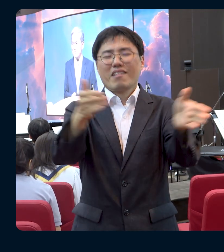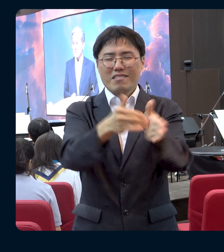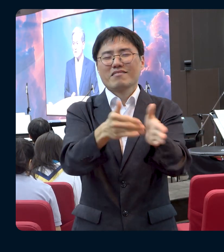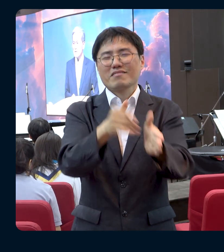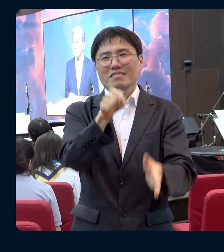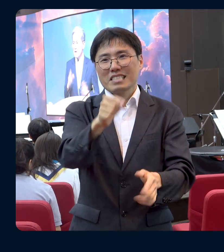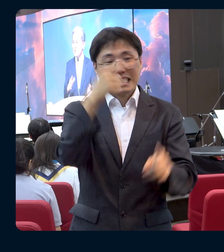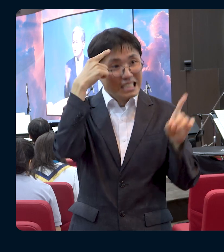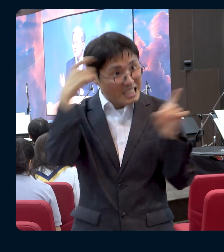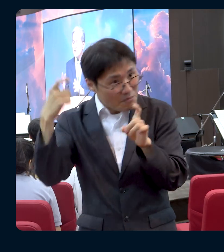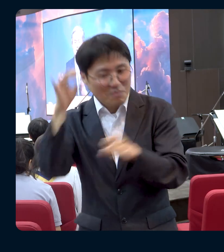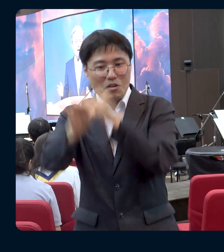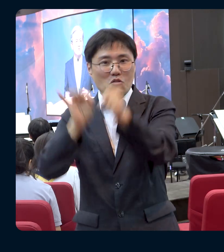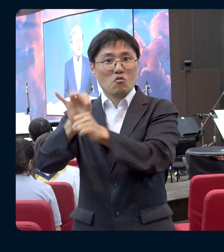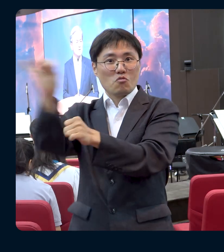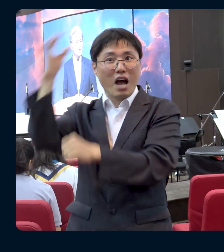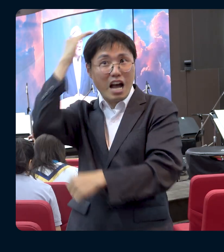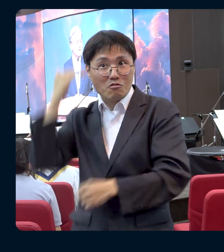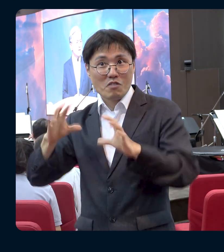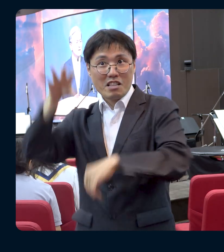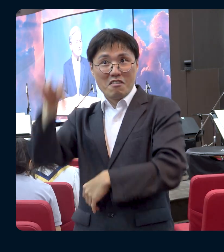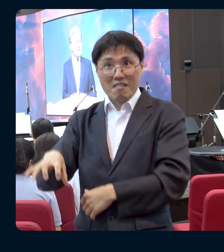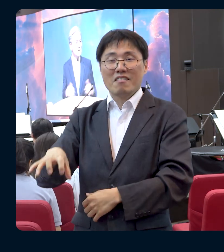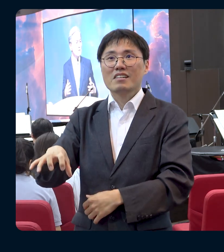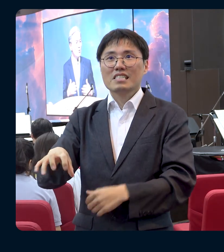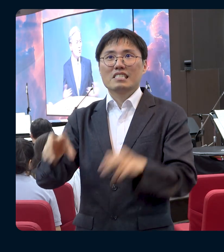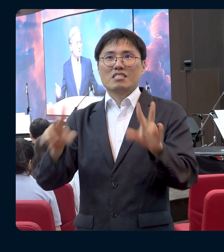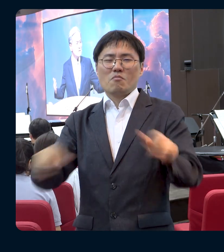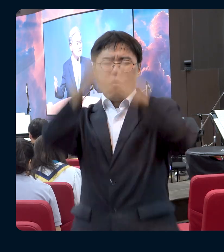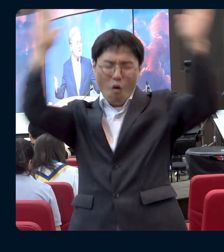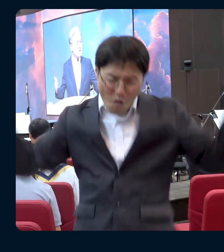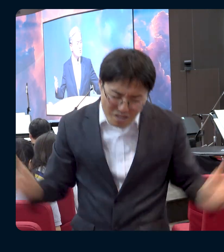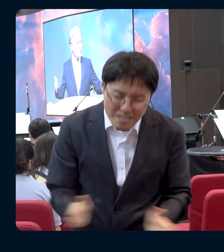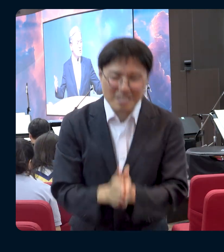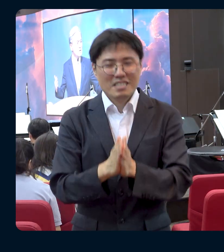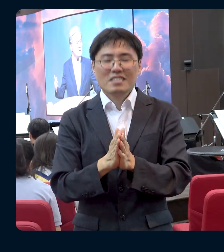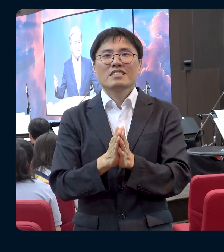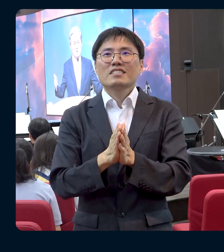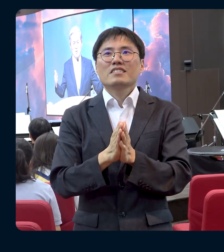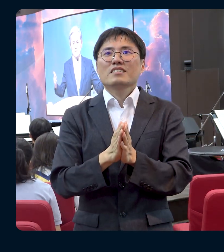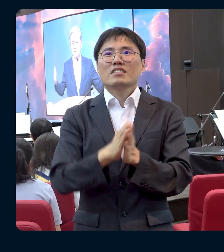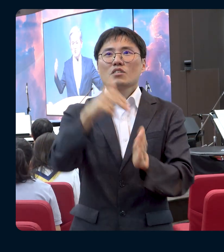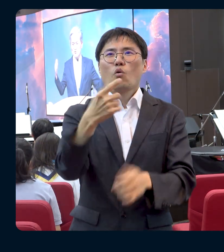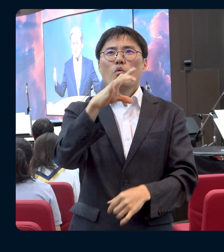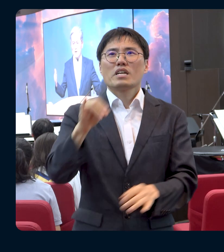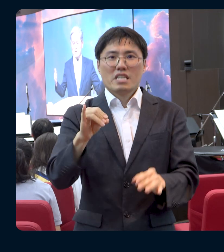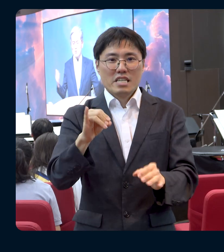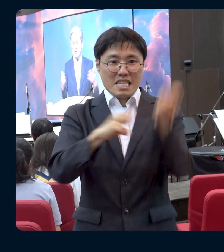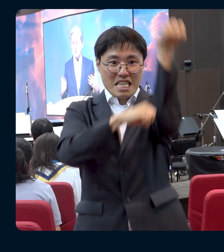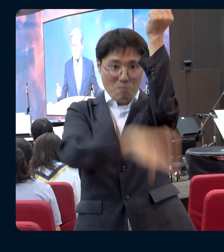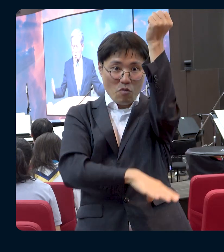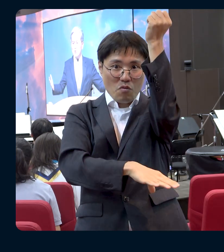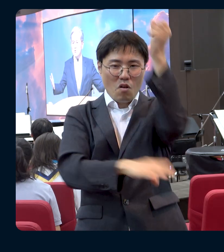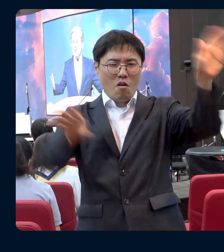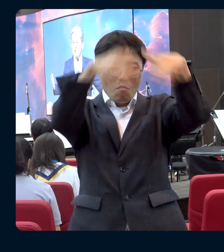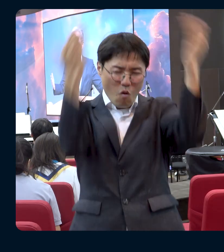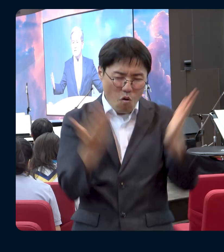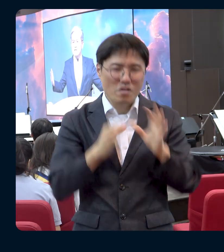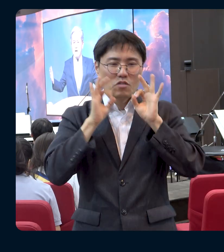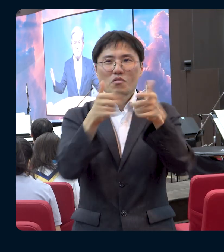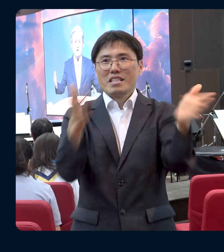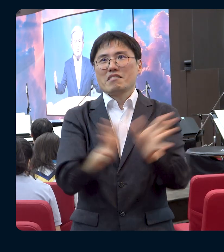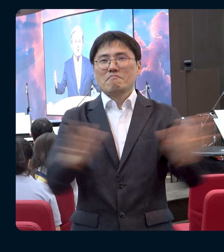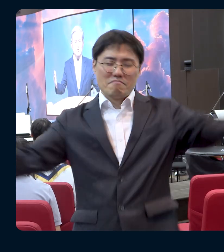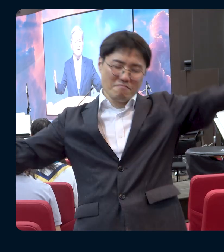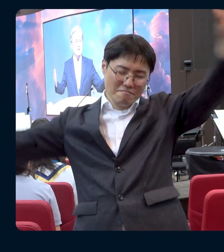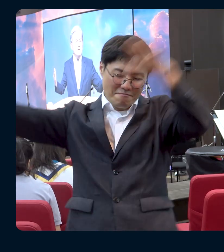기억해서, 그래서 100년 뒤에 한국에서 이제 모든 조이라고 하는 선교단체가 주축이 돼가지고 모든 선교단체들이